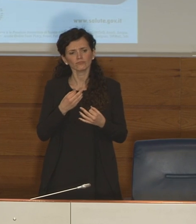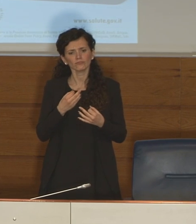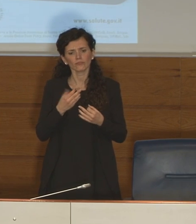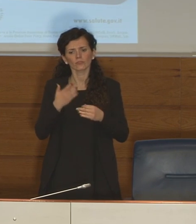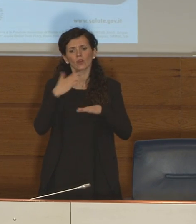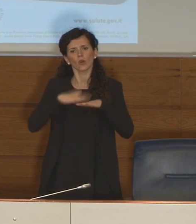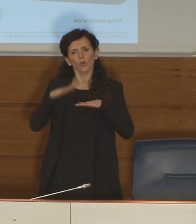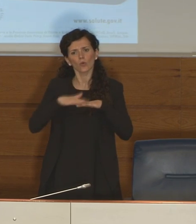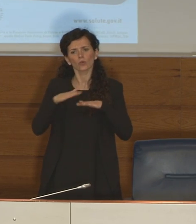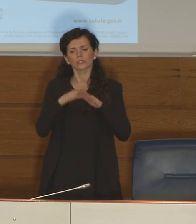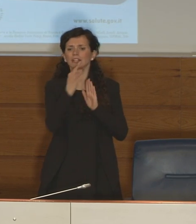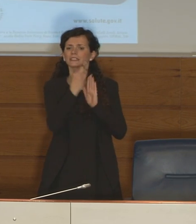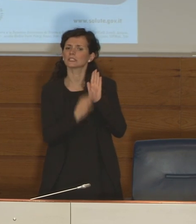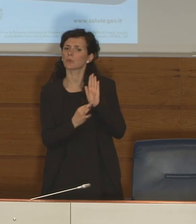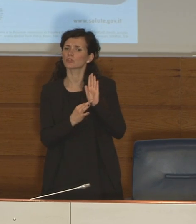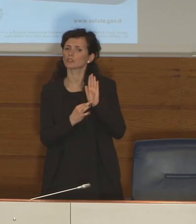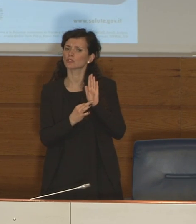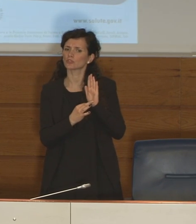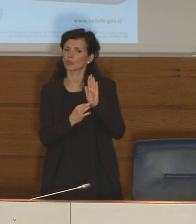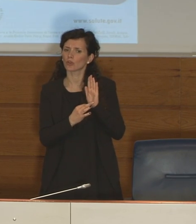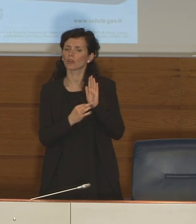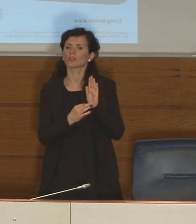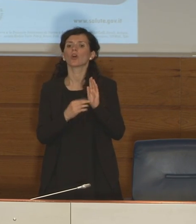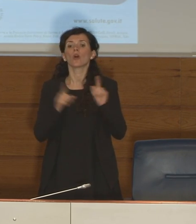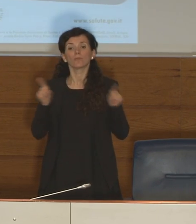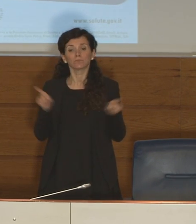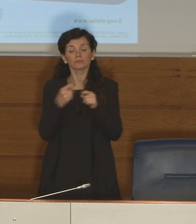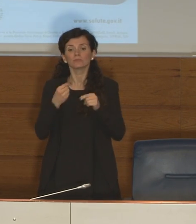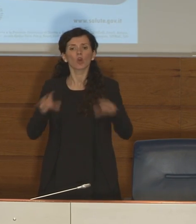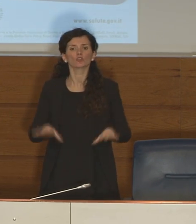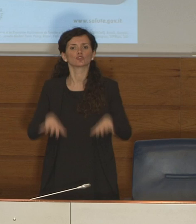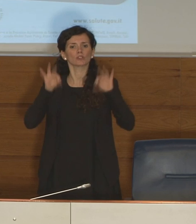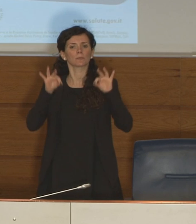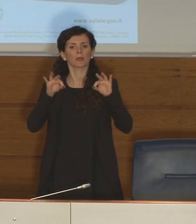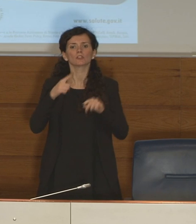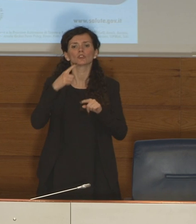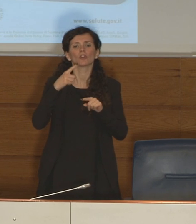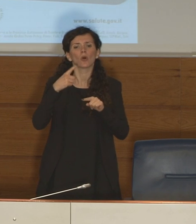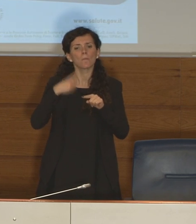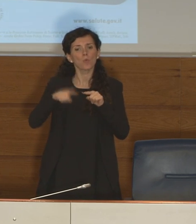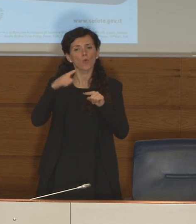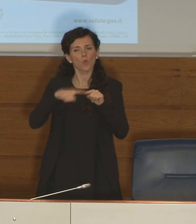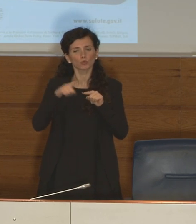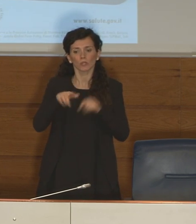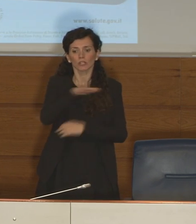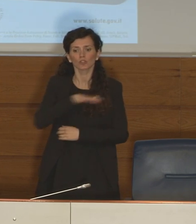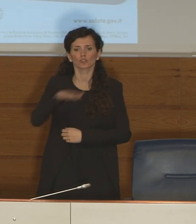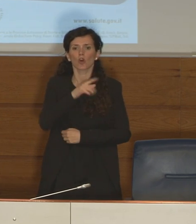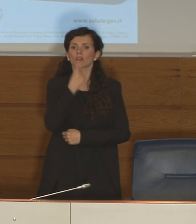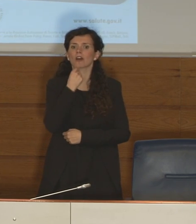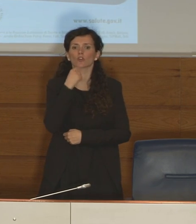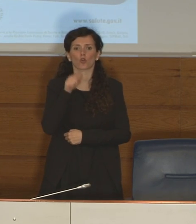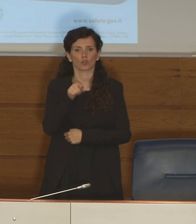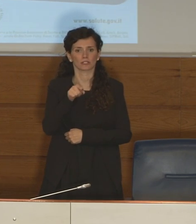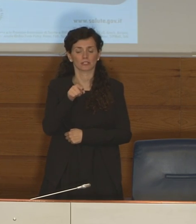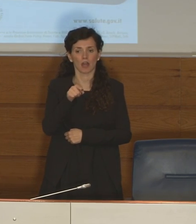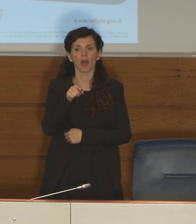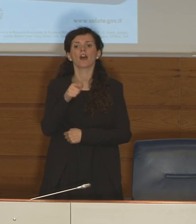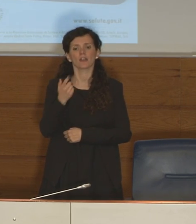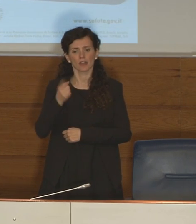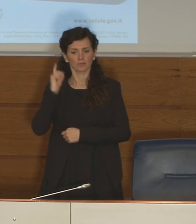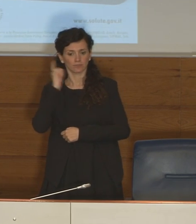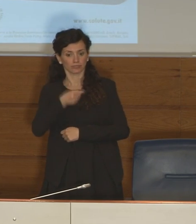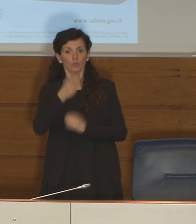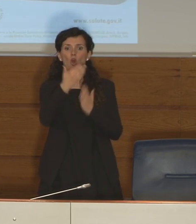compreso anche la sospensione dei mutui nella zona rossa che è stata formalizzata con un'ordinanza a